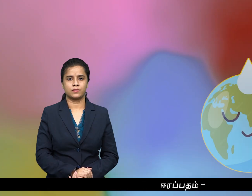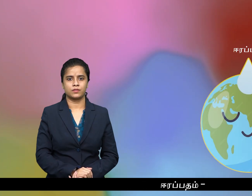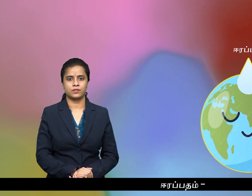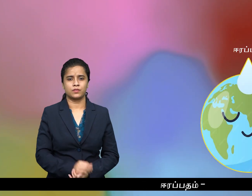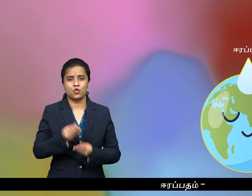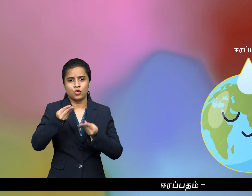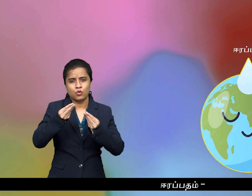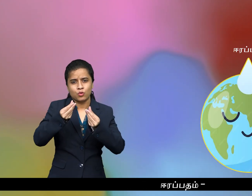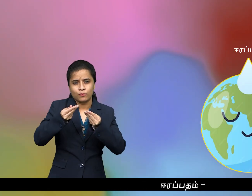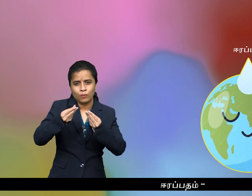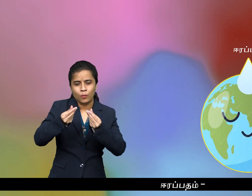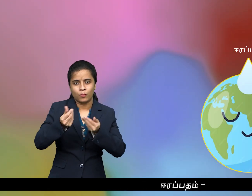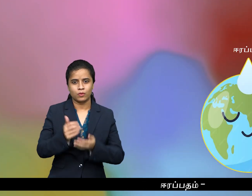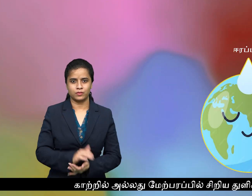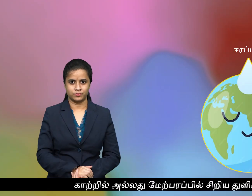ஈரப்பதம்.